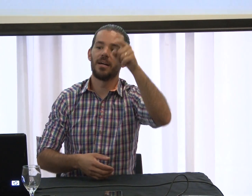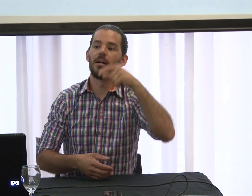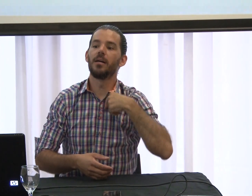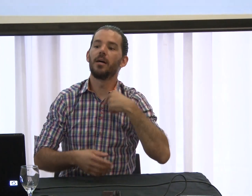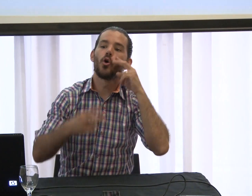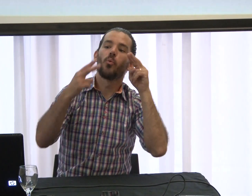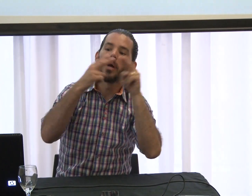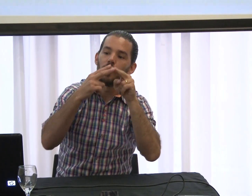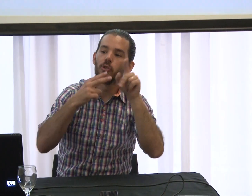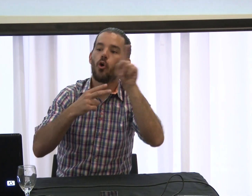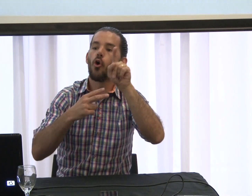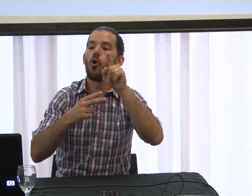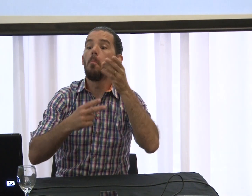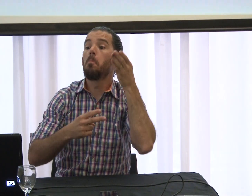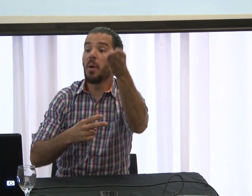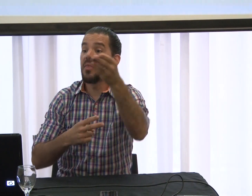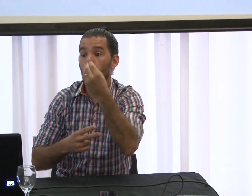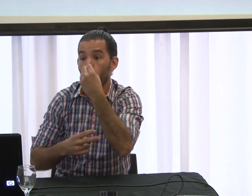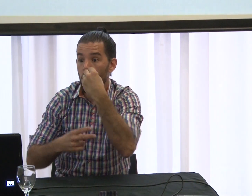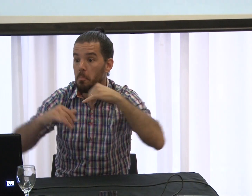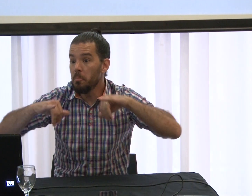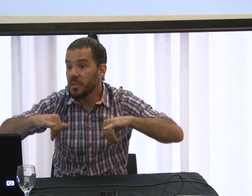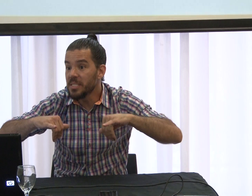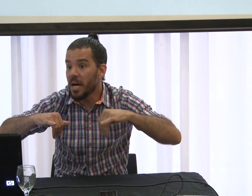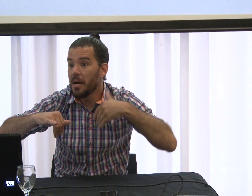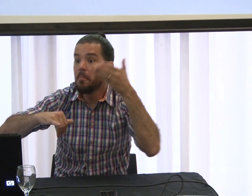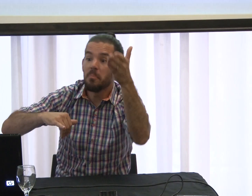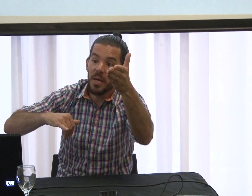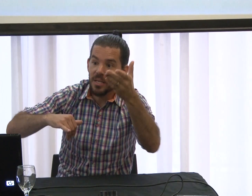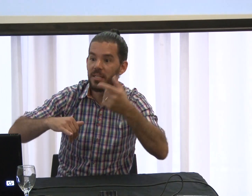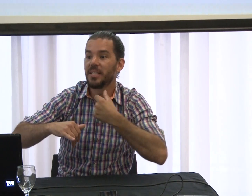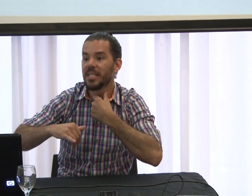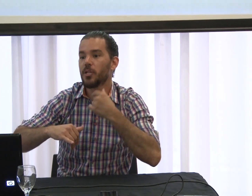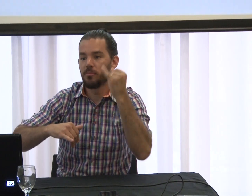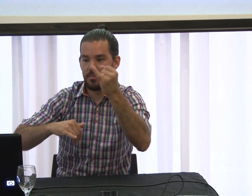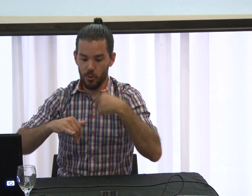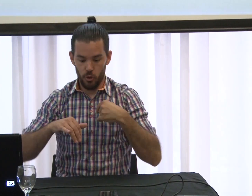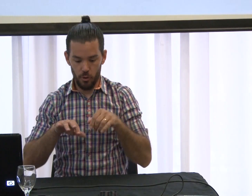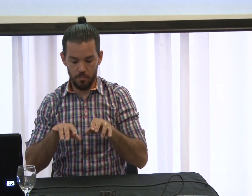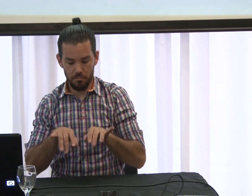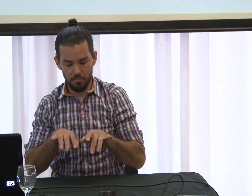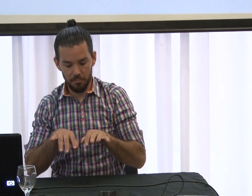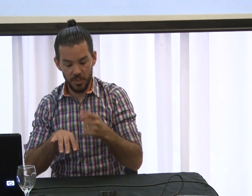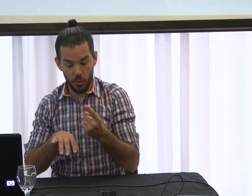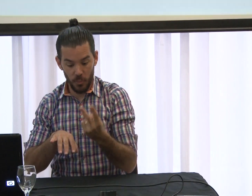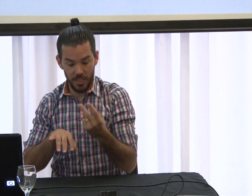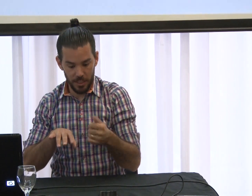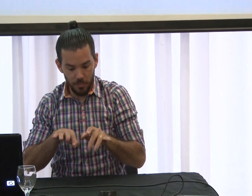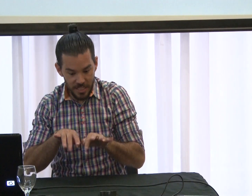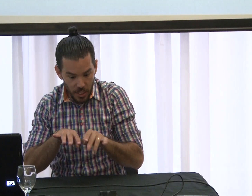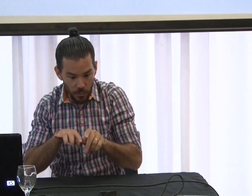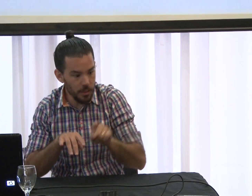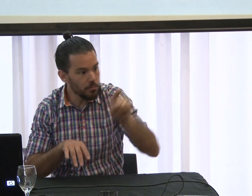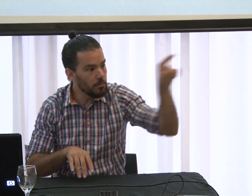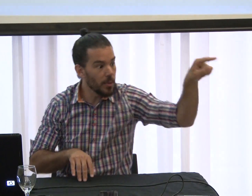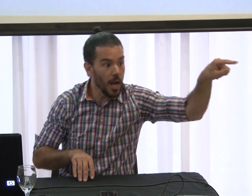avisaban. Nos vemos en tal lugar, o le pedíamos alguna comida, pasaban el mensaje. Nosotros redactábamos en el